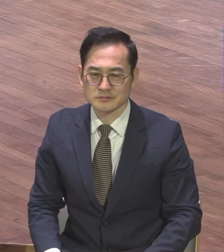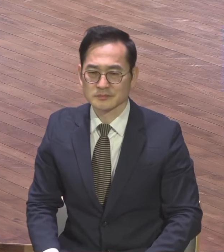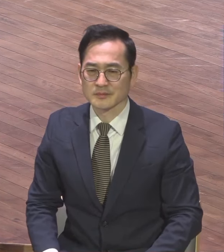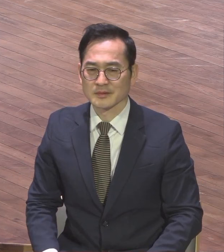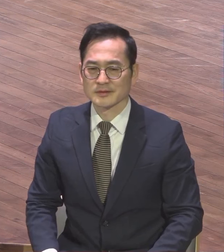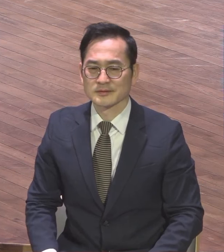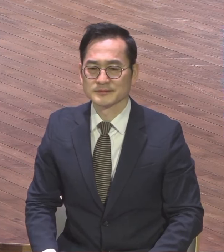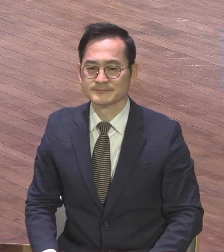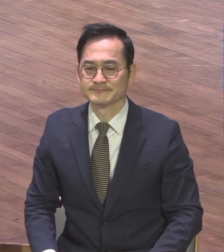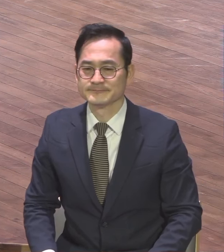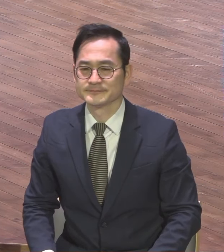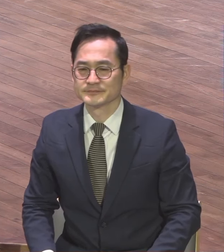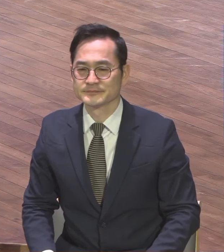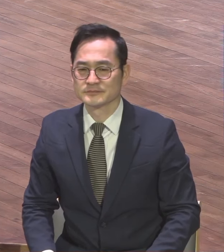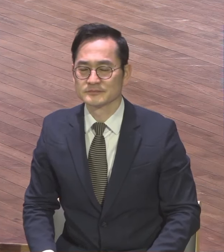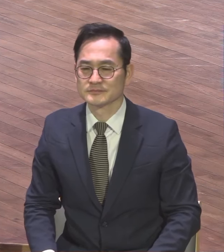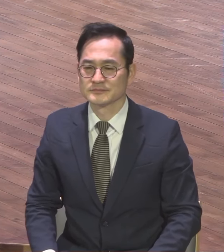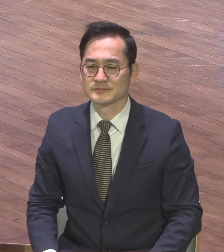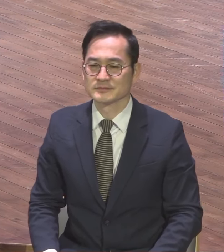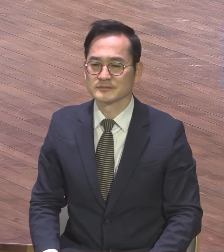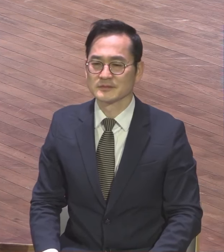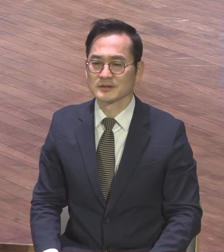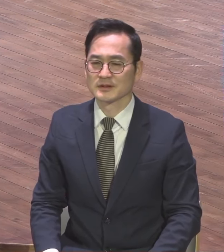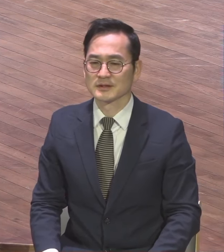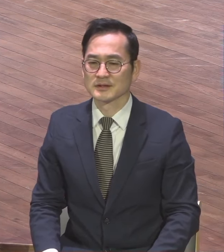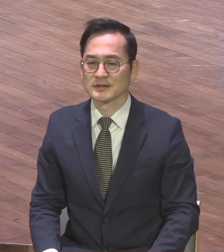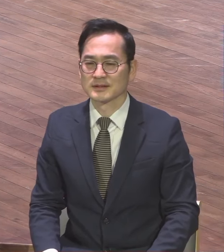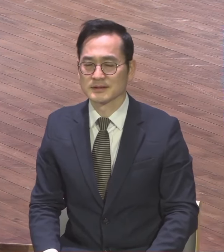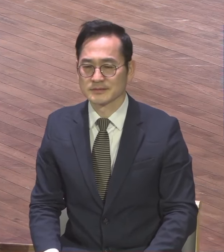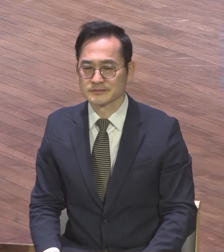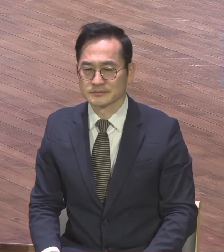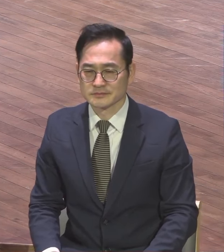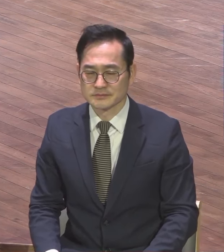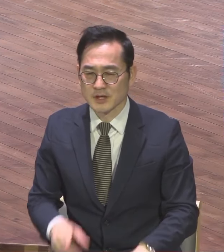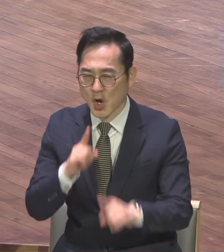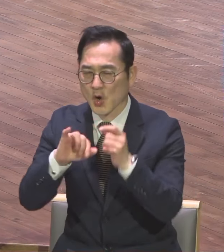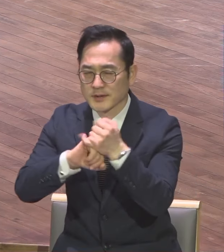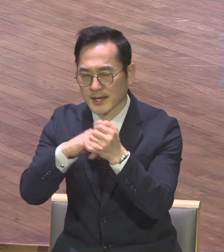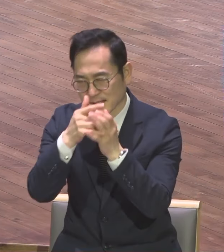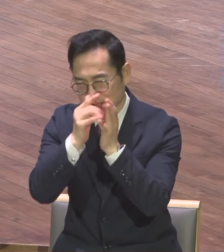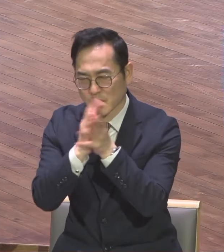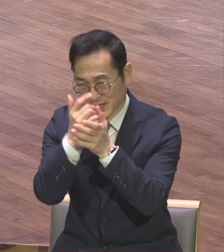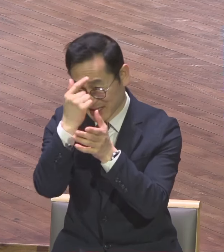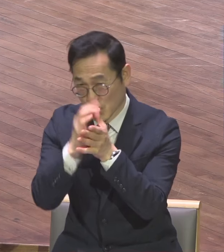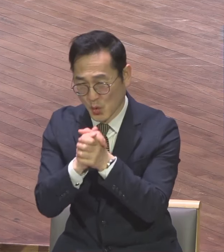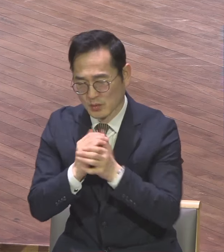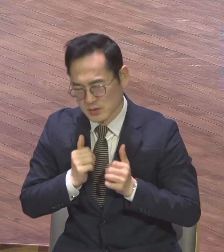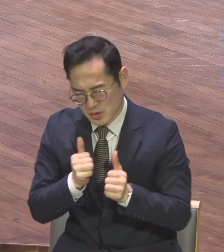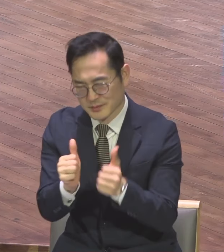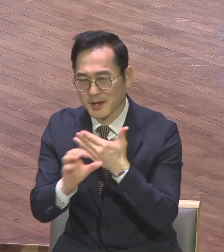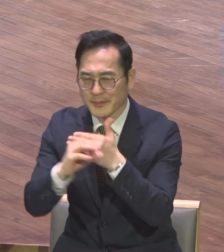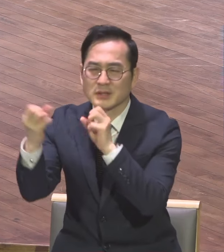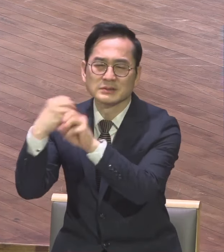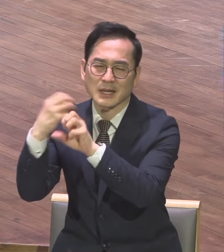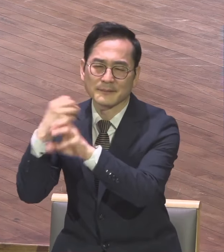말고. 용사님 이번 주 그랬잖아. 뭐 그 세상 지금 구하지도 말고 언약기도만 하면 그냥 하나님 알아서 다